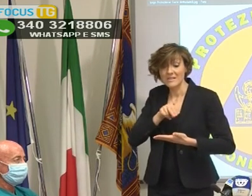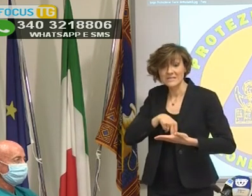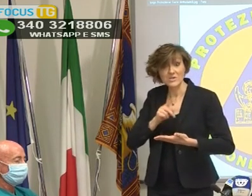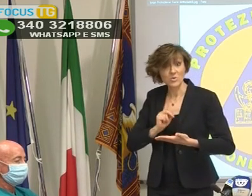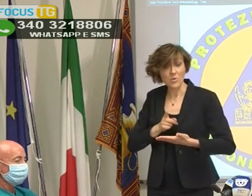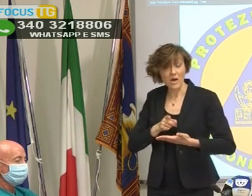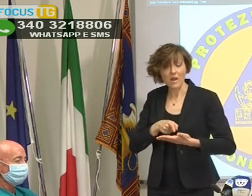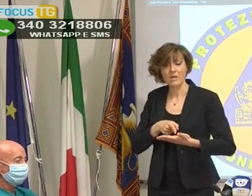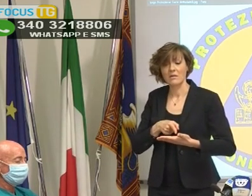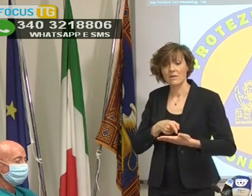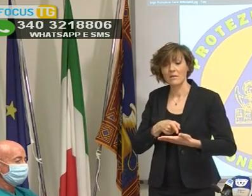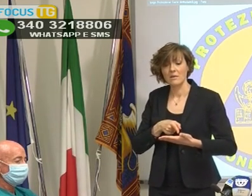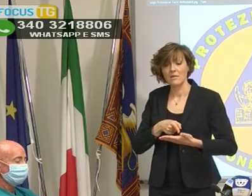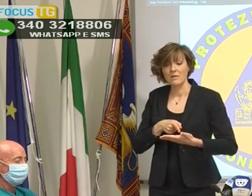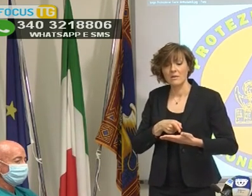attribuiva